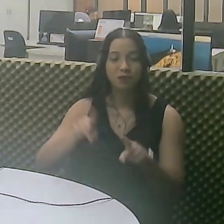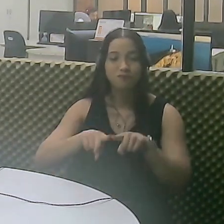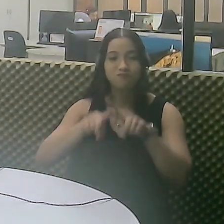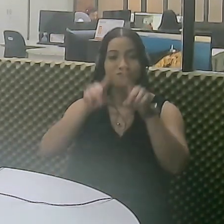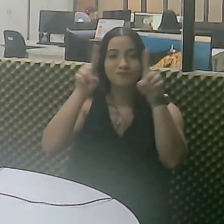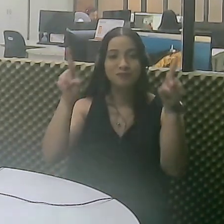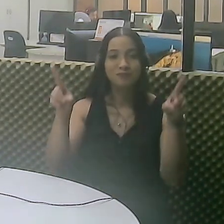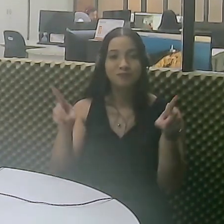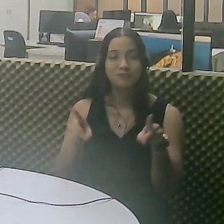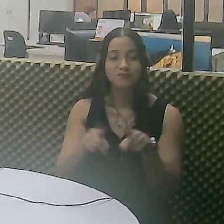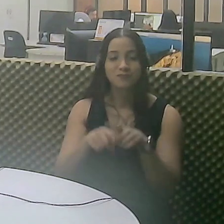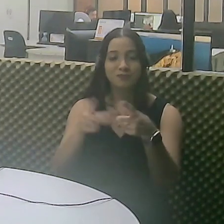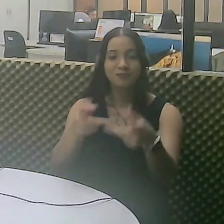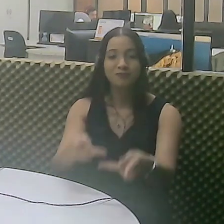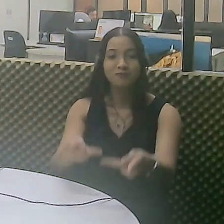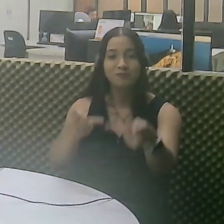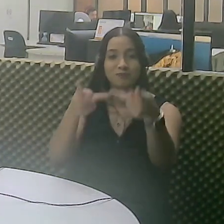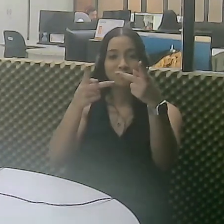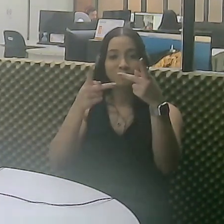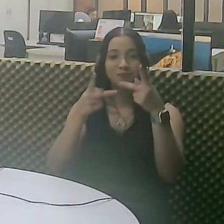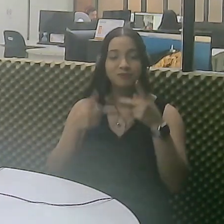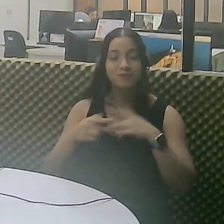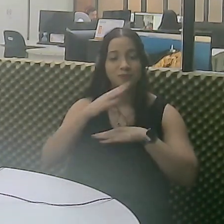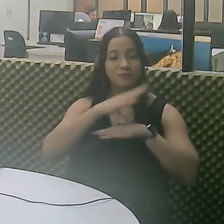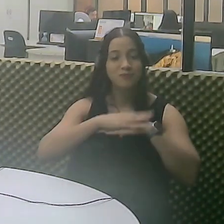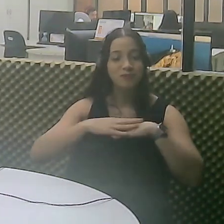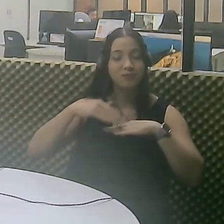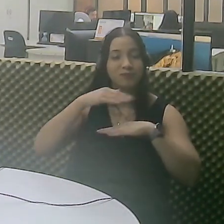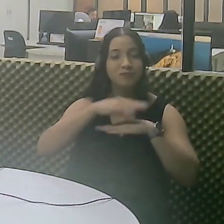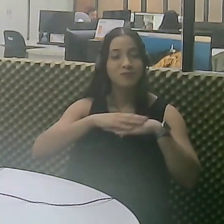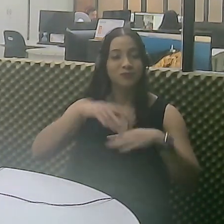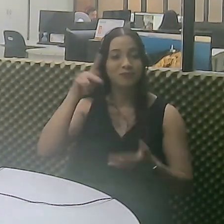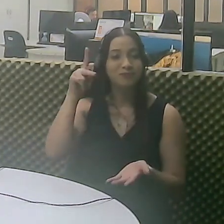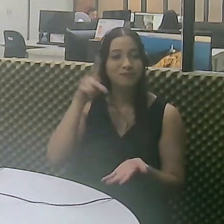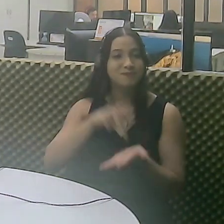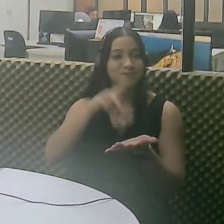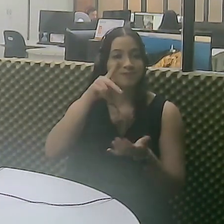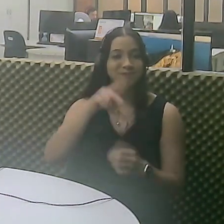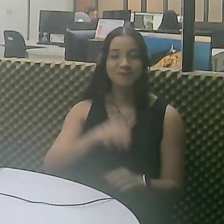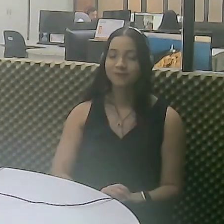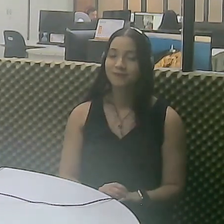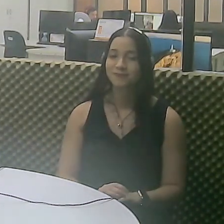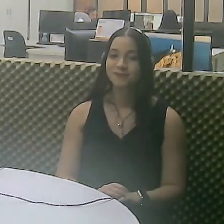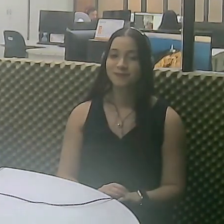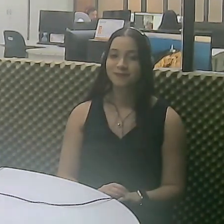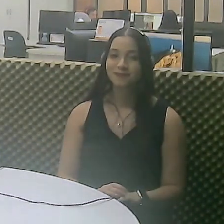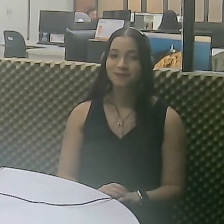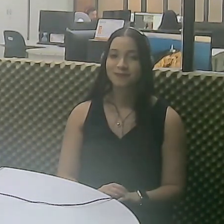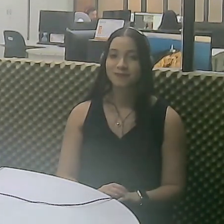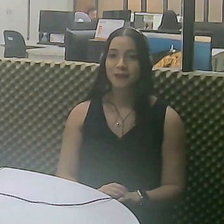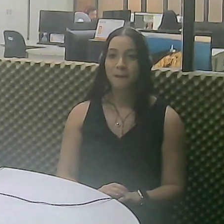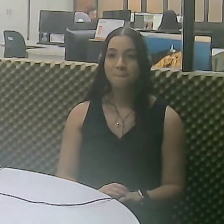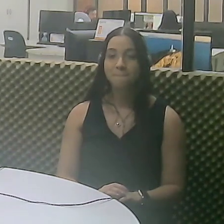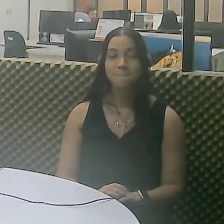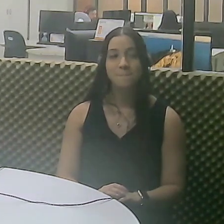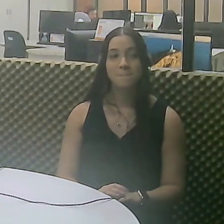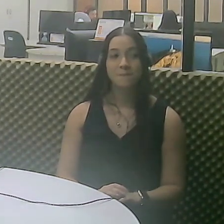coração grande e um abraço largo, que acolhe todo mundo e cuida de verdade.